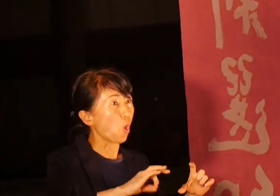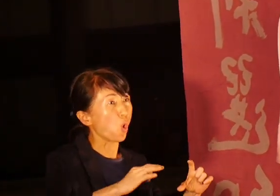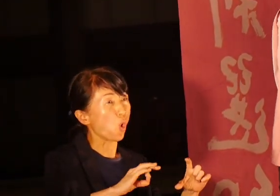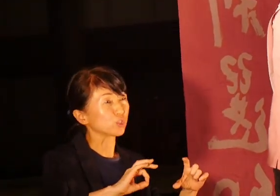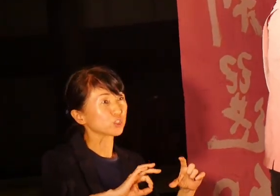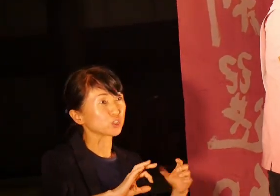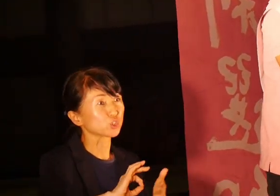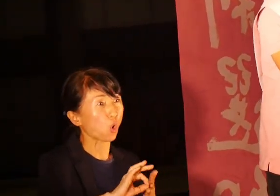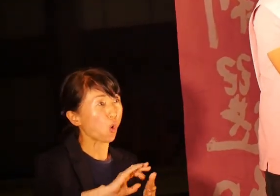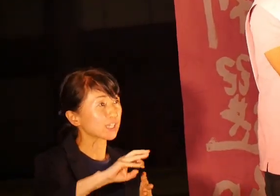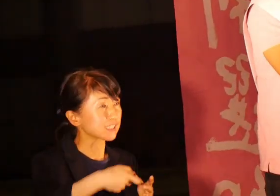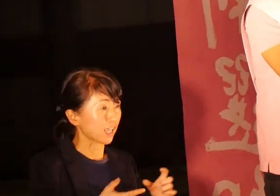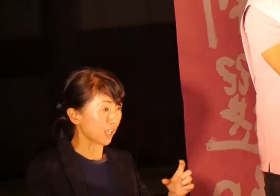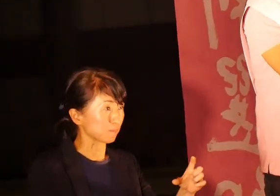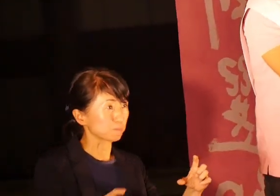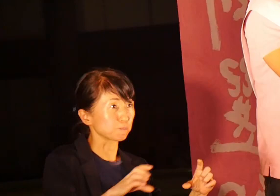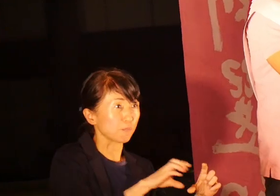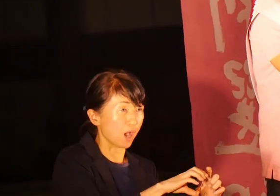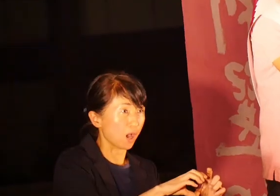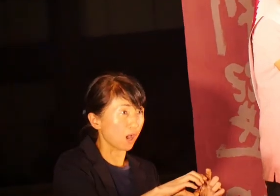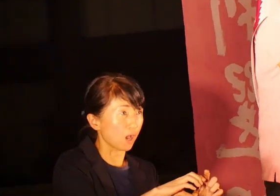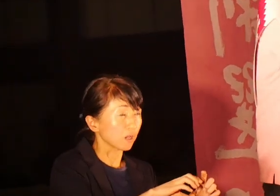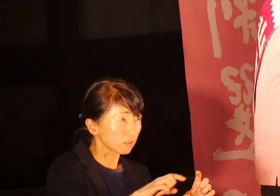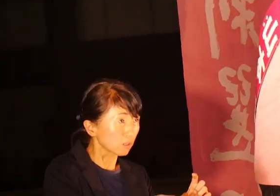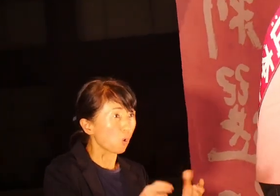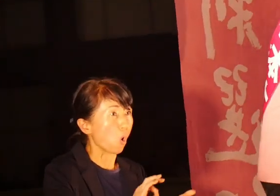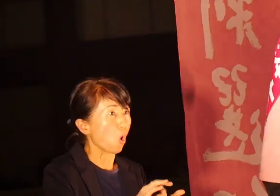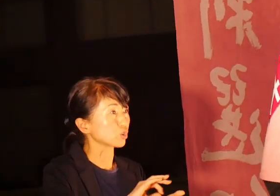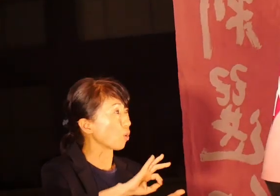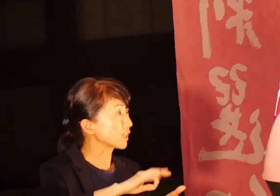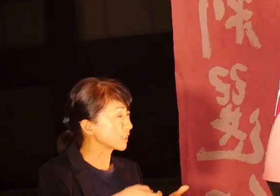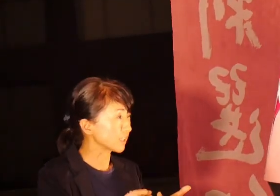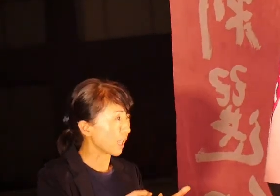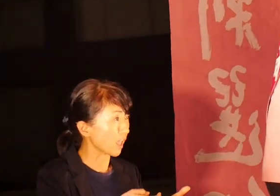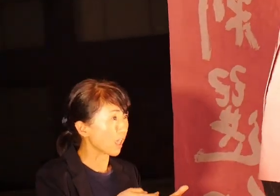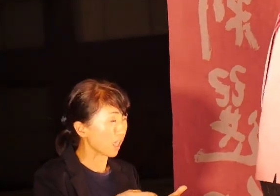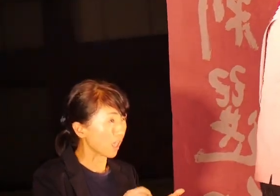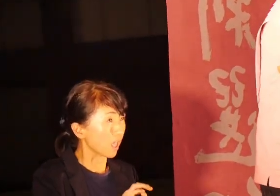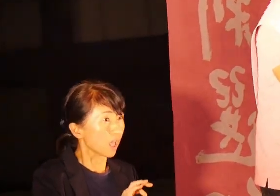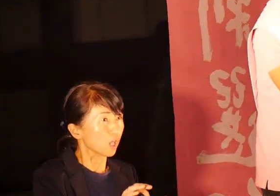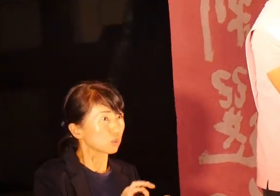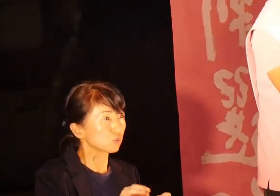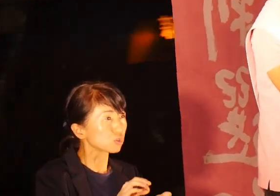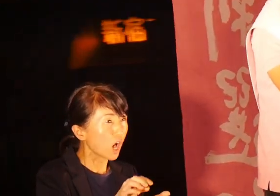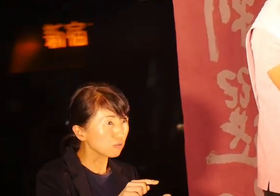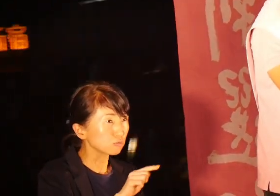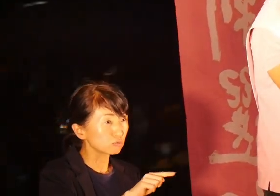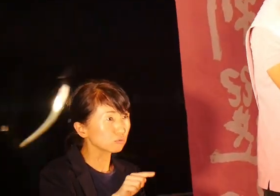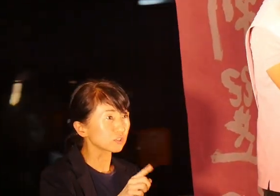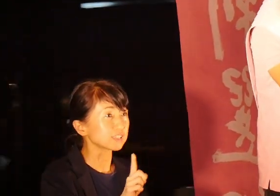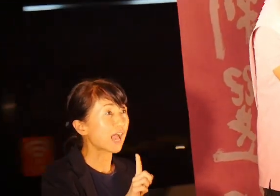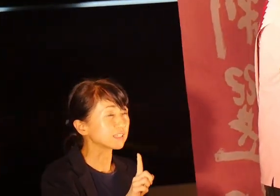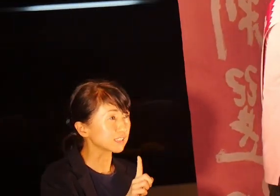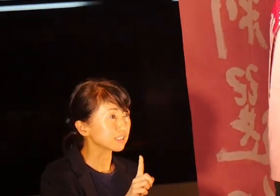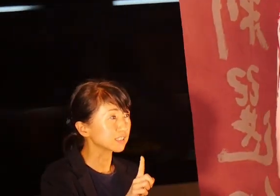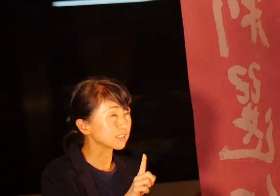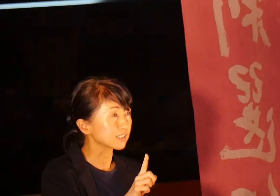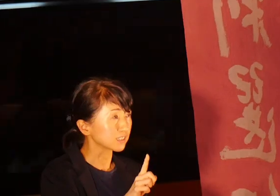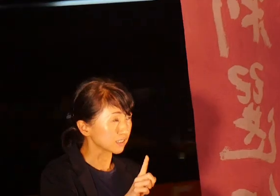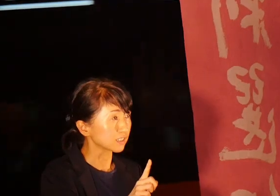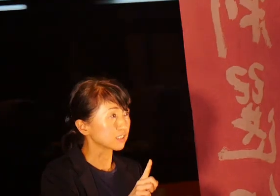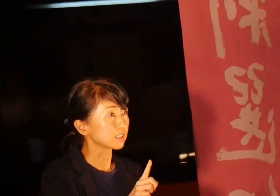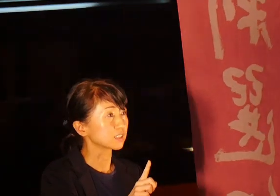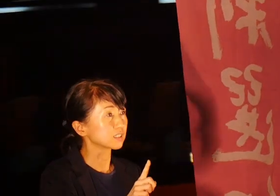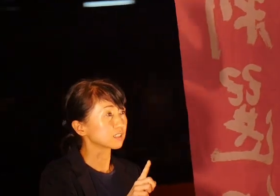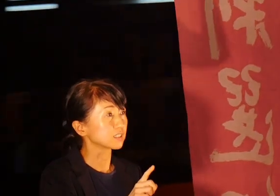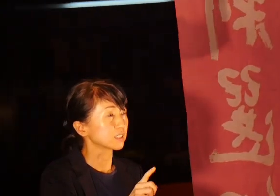消費税何に使われているのか。確かに一部の社会保障には使われているが、多く使われている